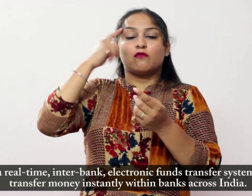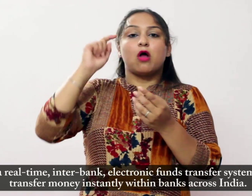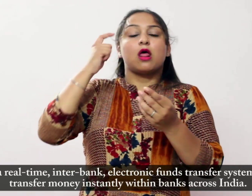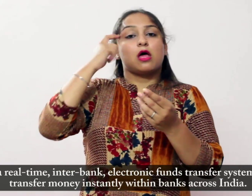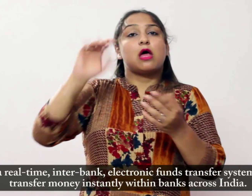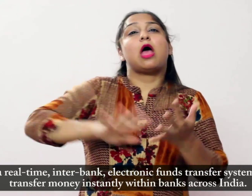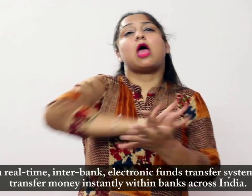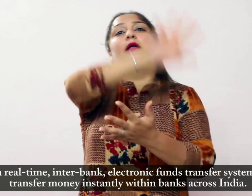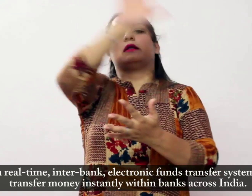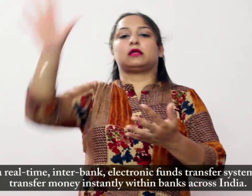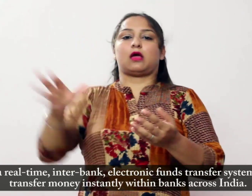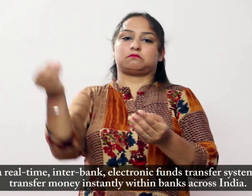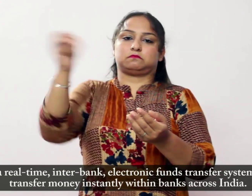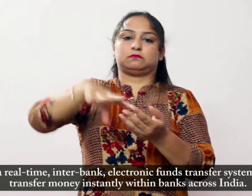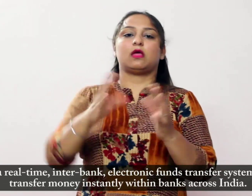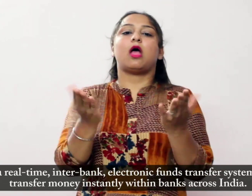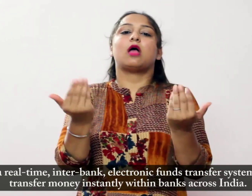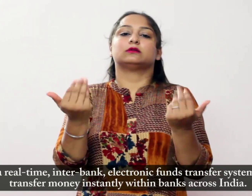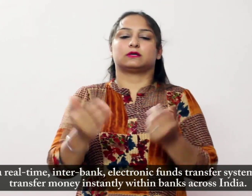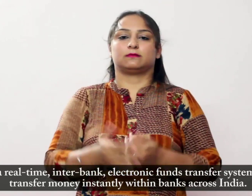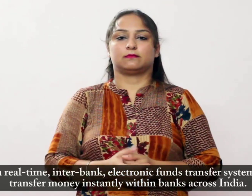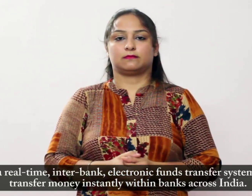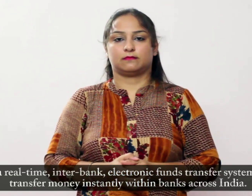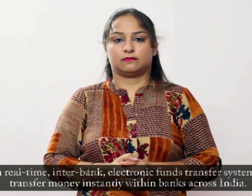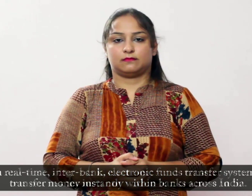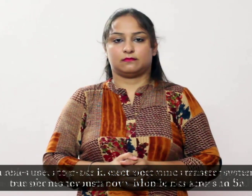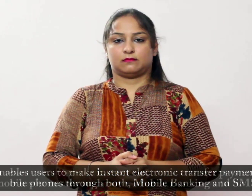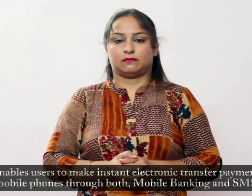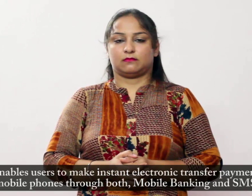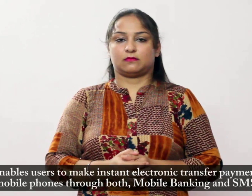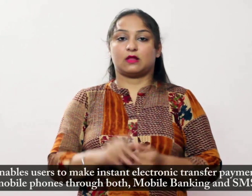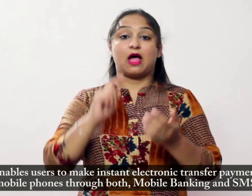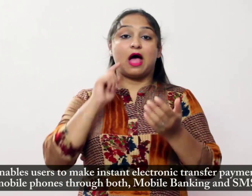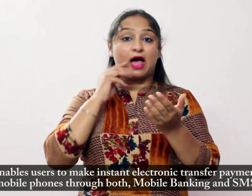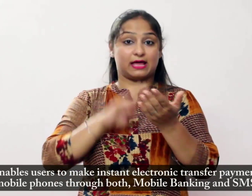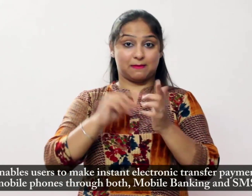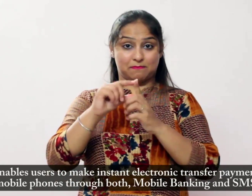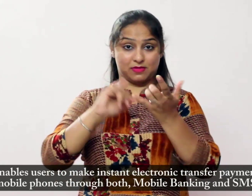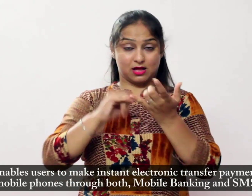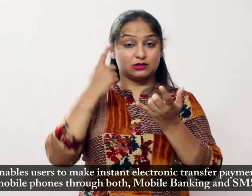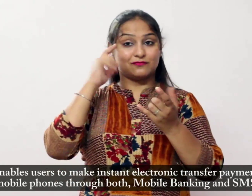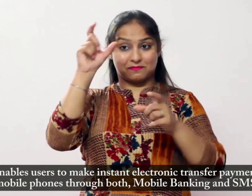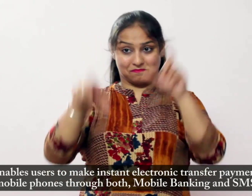में बैंकों के भीतर तुरंत धन हस्तांतरित करने के लिए किया जाता है।